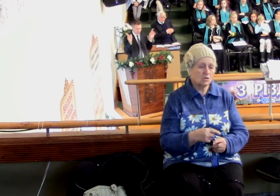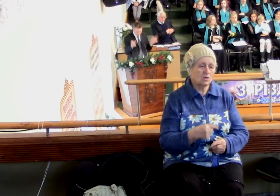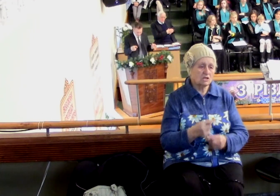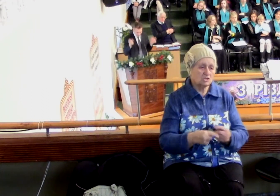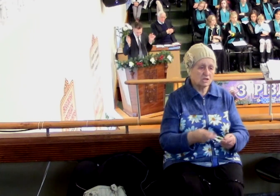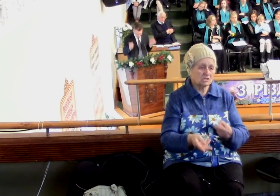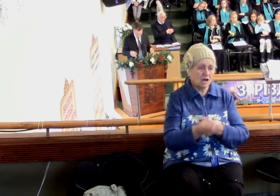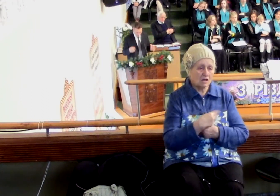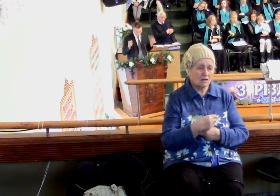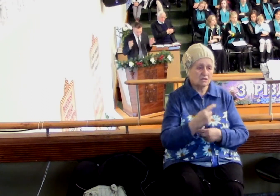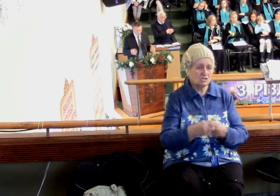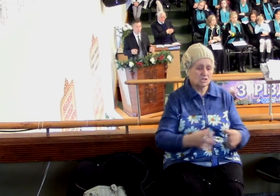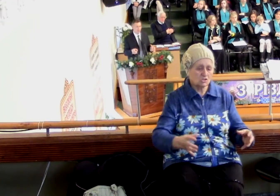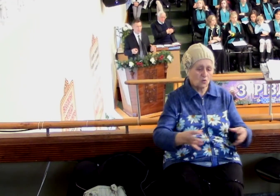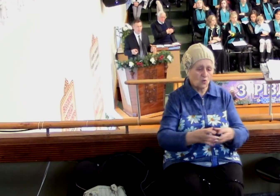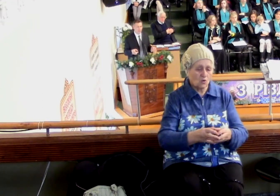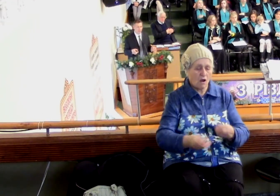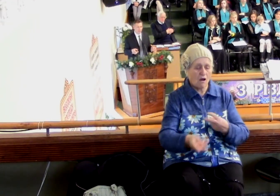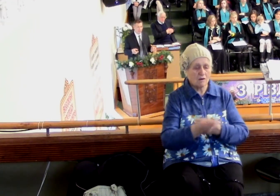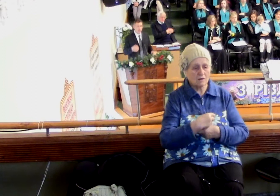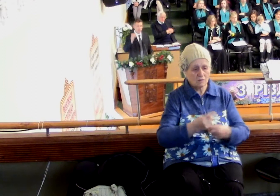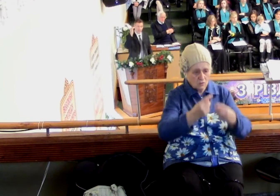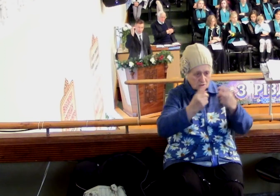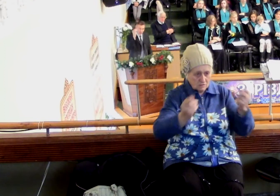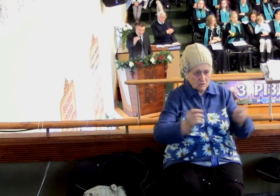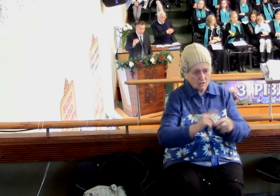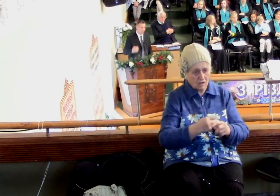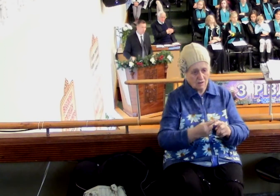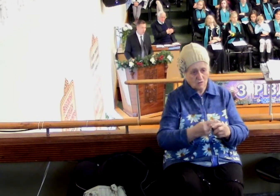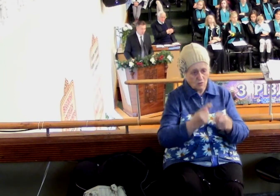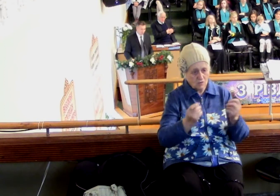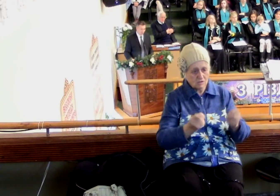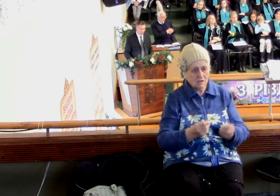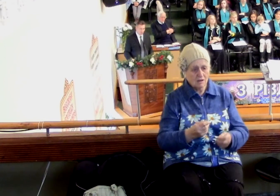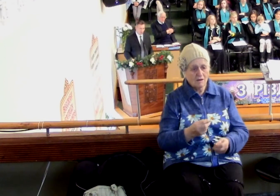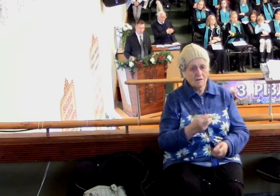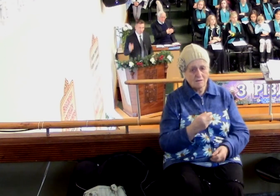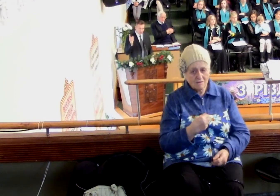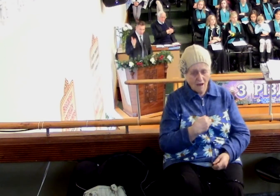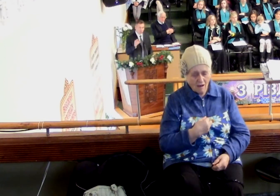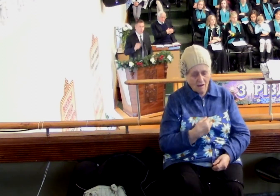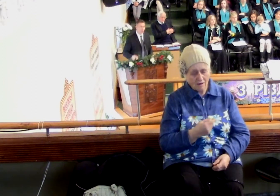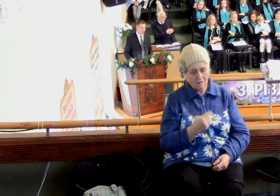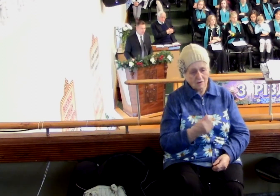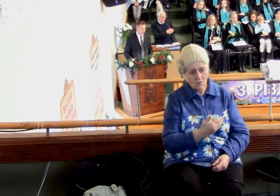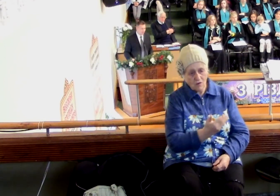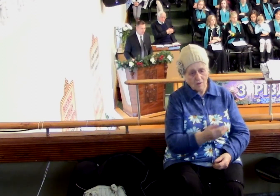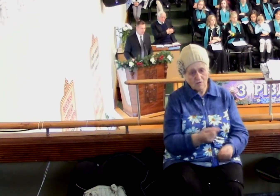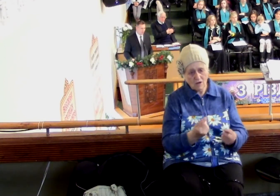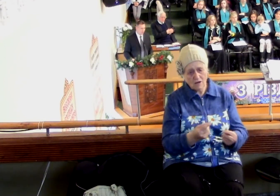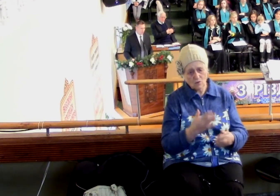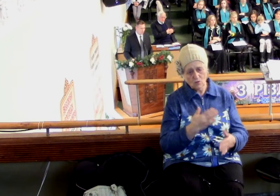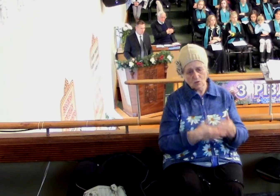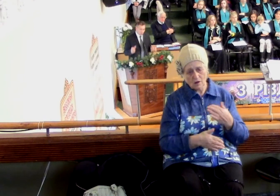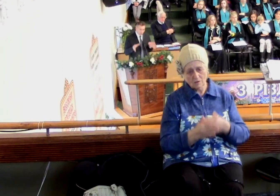ангелов возвестил вот эту весть: «Я благовествую вам великую